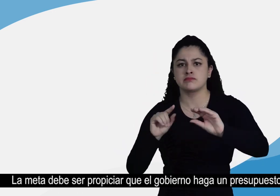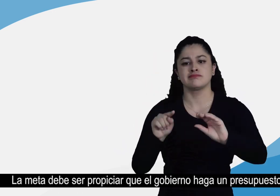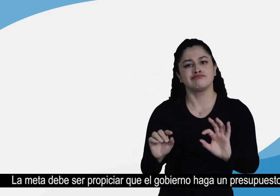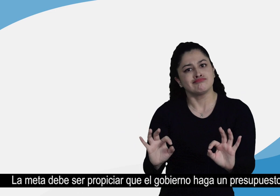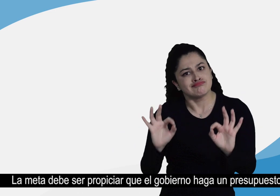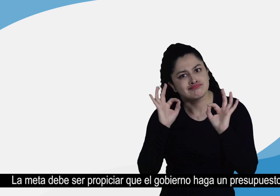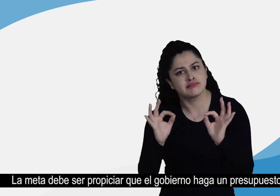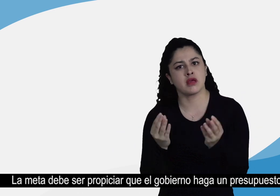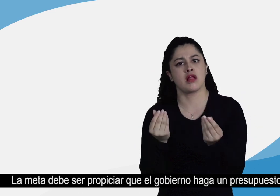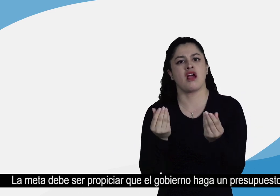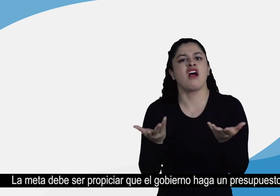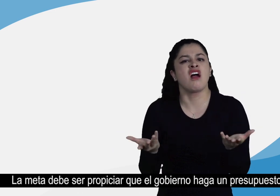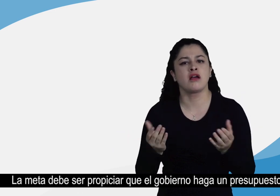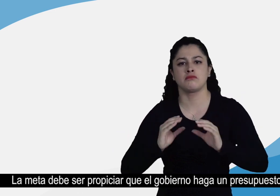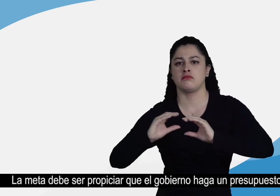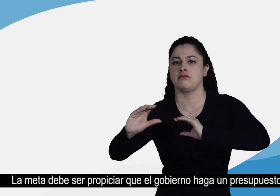Propiciar que el gobierno